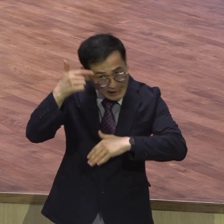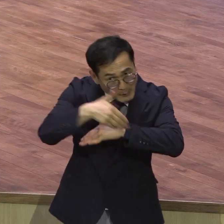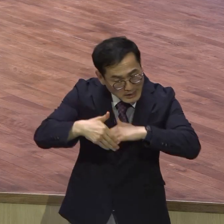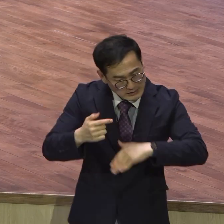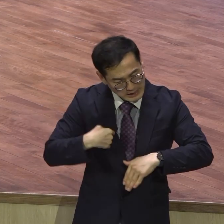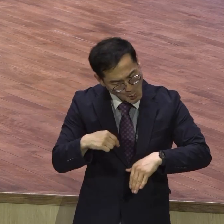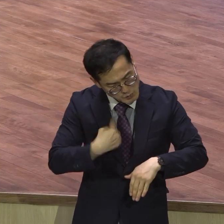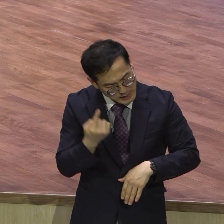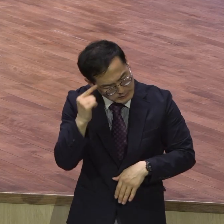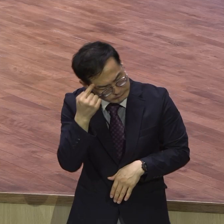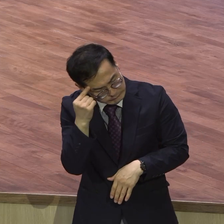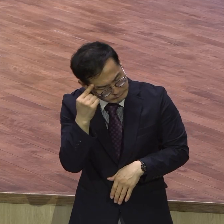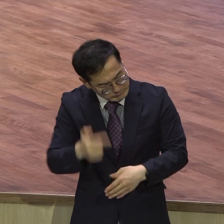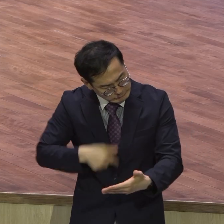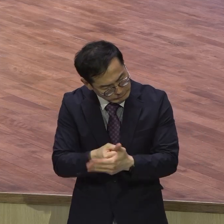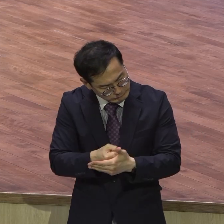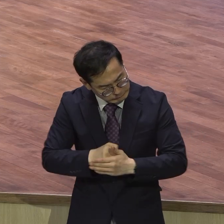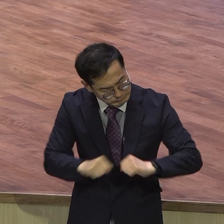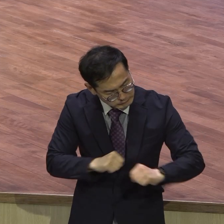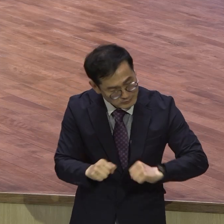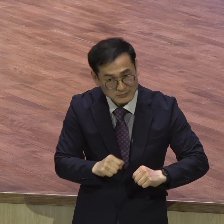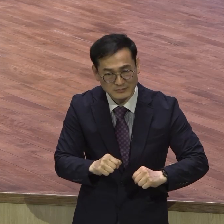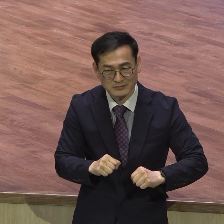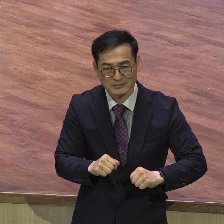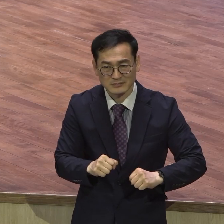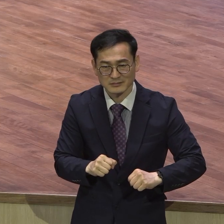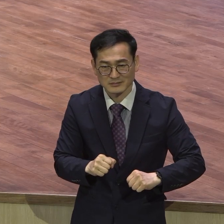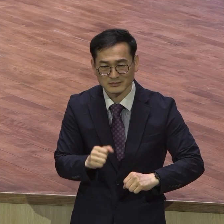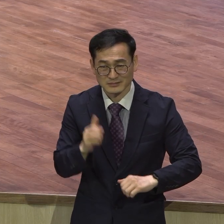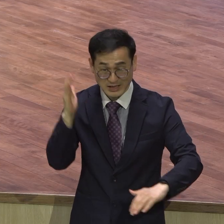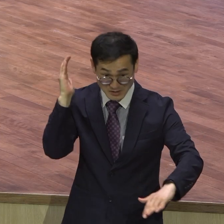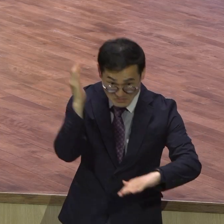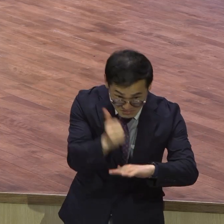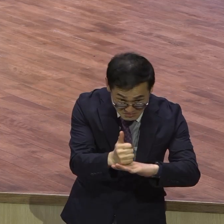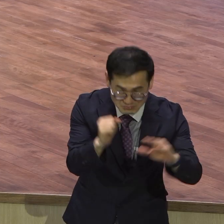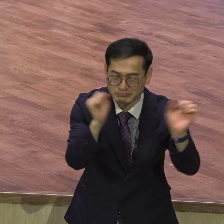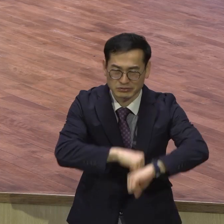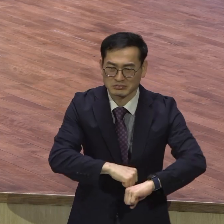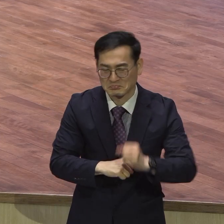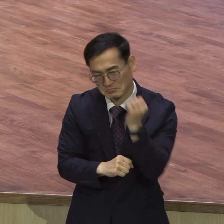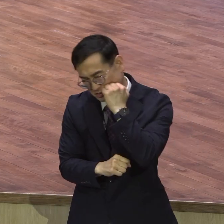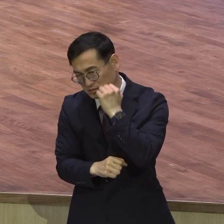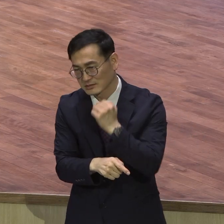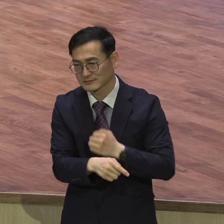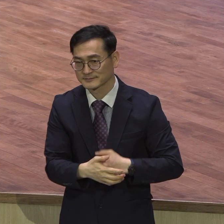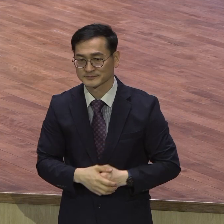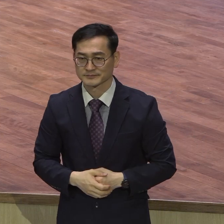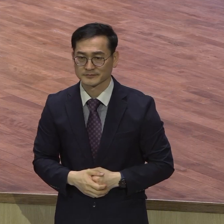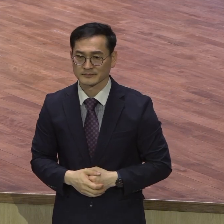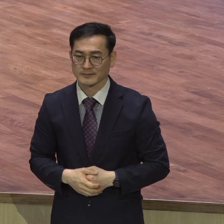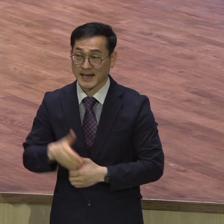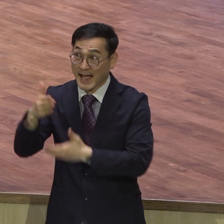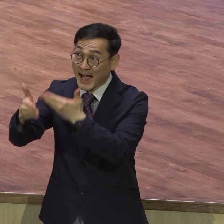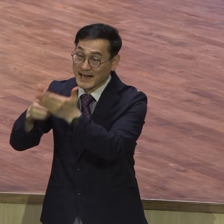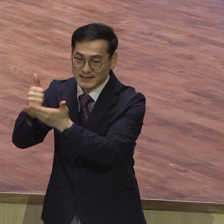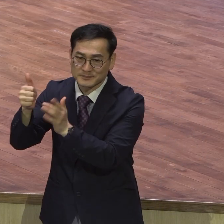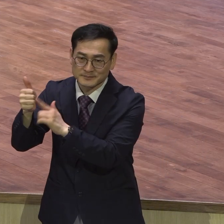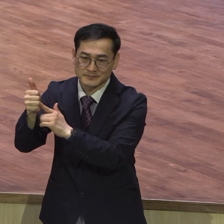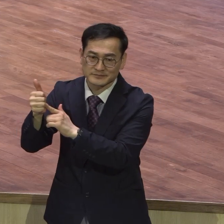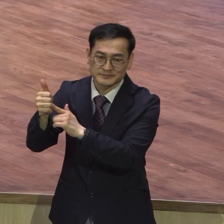그거 다 쓰레기통 집어넣어야 돼요. 아무 소용이 없는 거예요. 하나님의 절대 주권을 믿어야